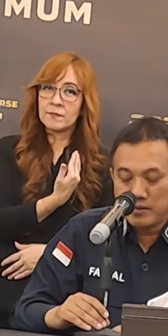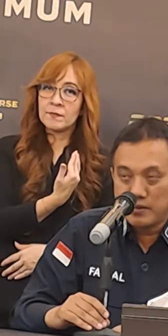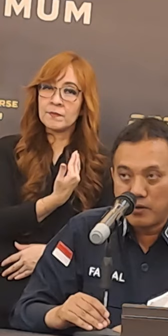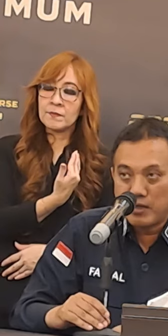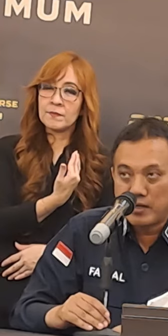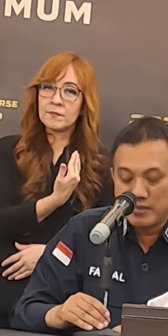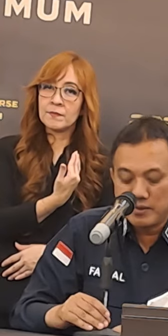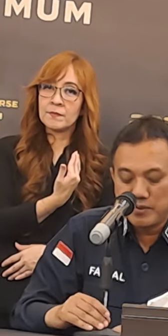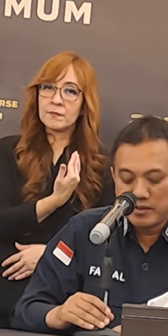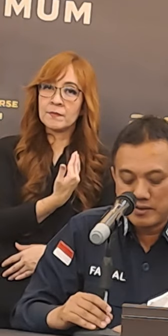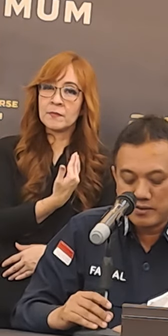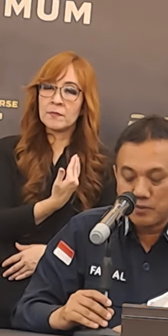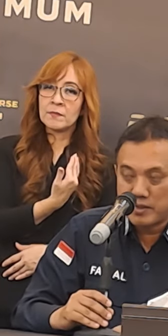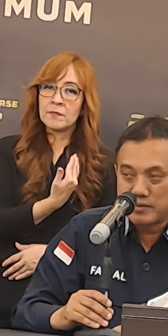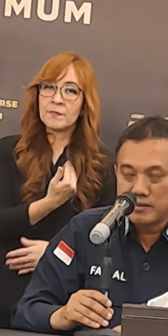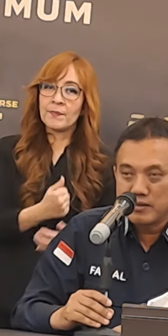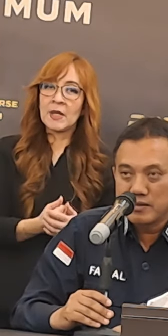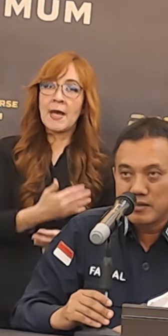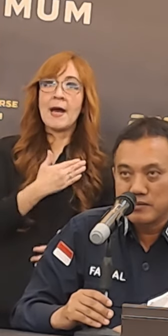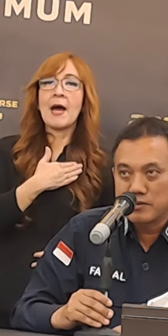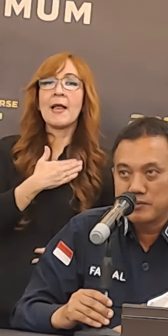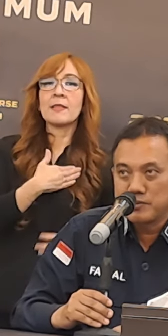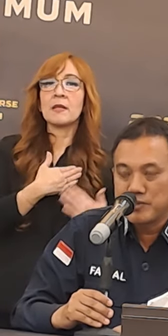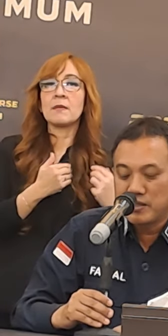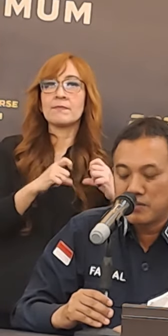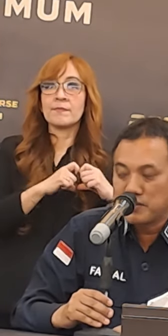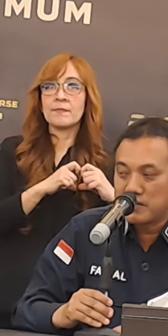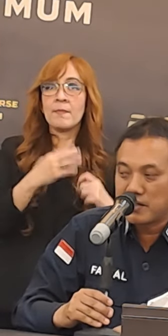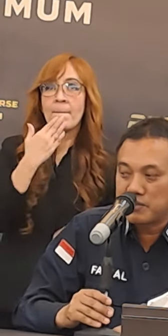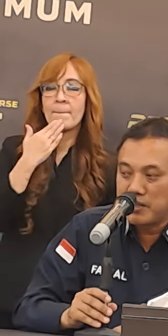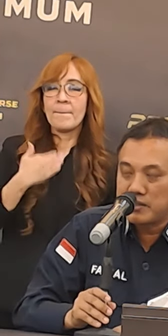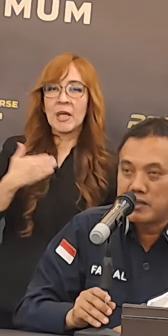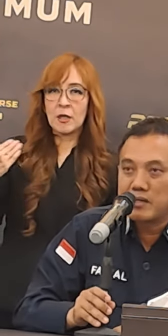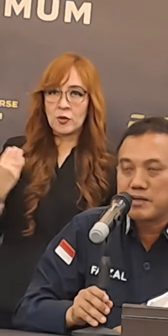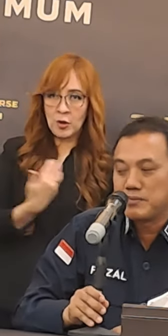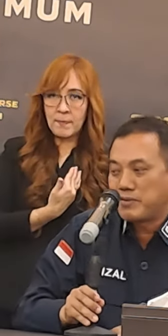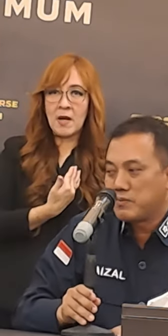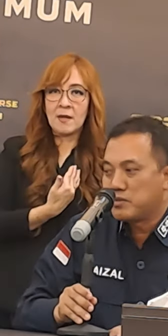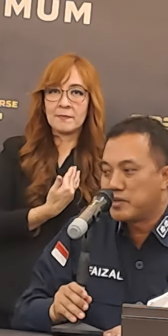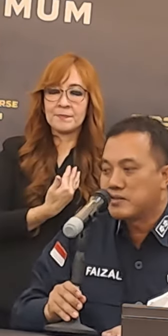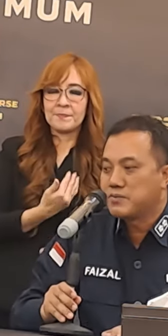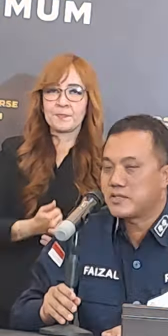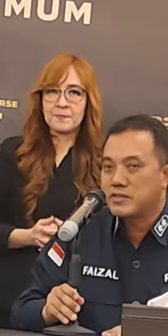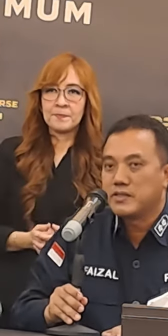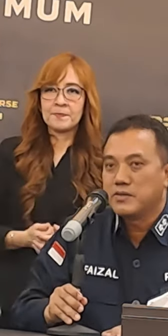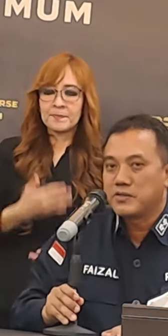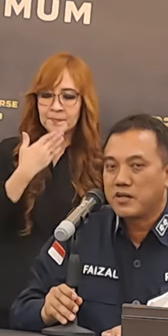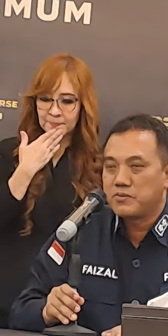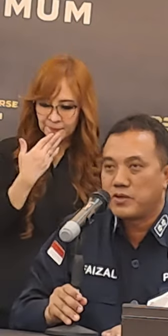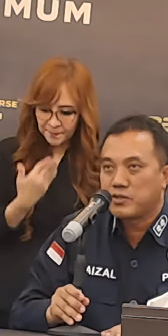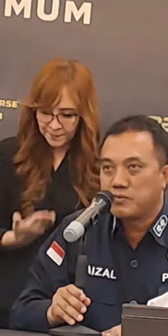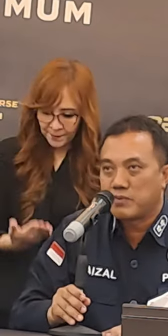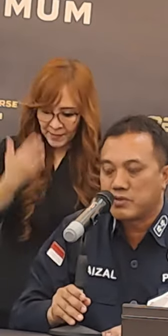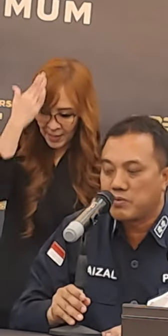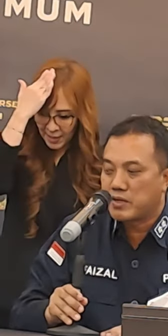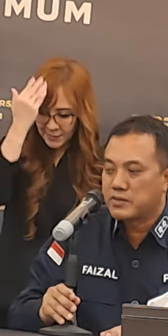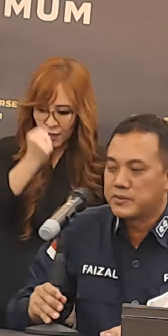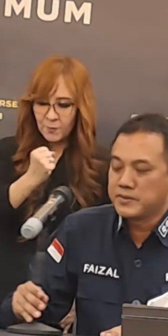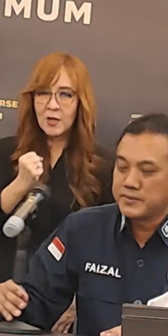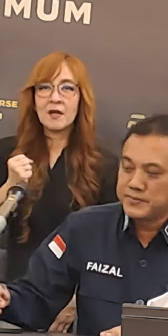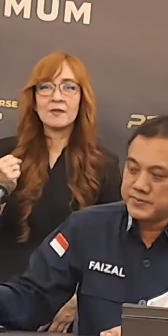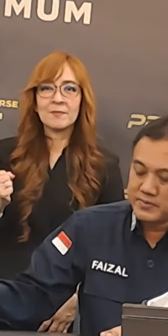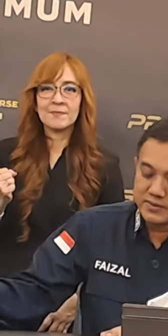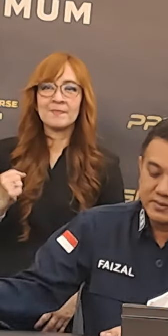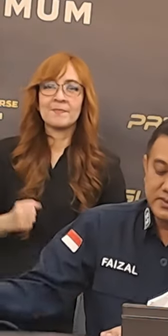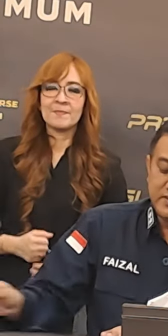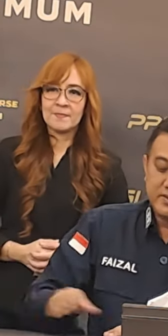dalam hal ini organ hati milik korban. Untuk kemudian kami serahkan kembali ke Bapak Kabid Humas. Terima kasih. Assalamualaikum warahmatullahi wabarakatuh.